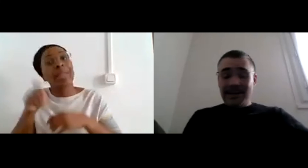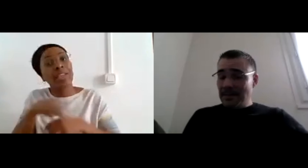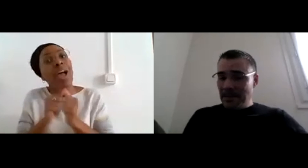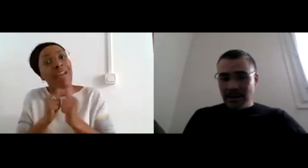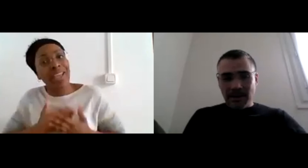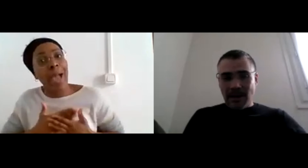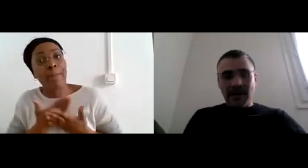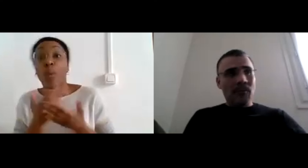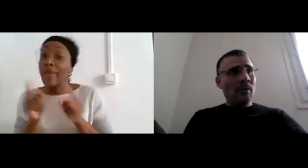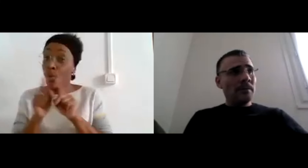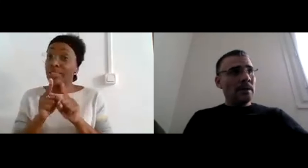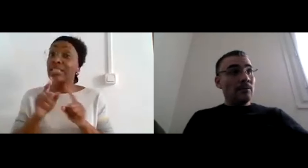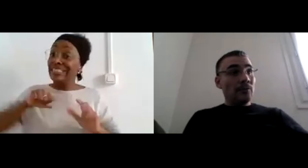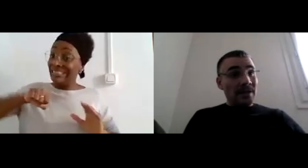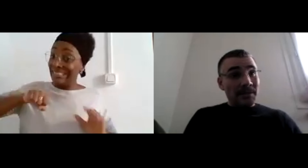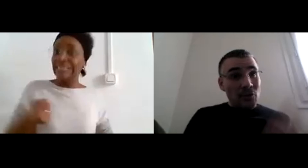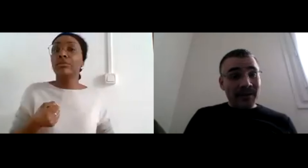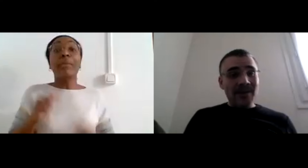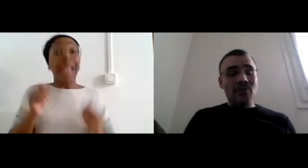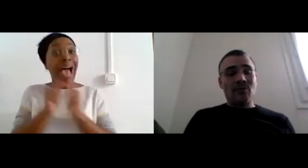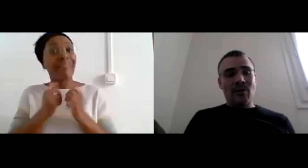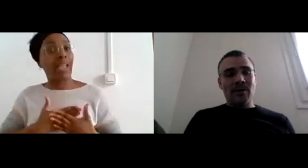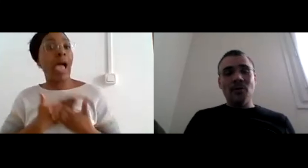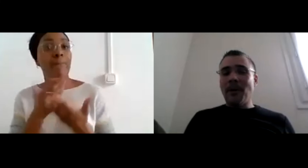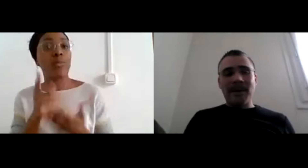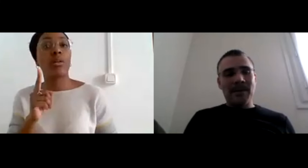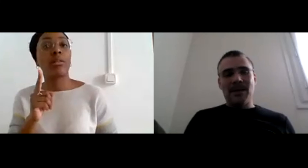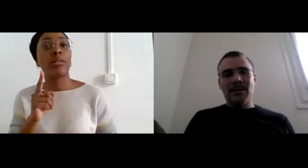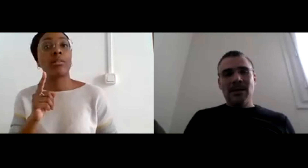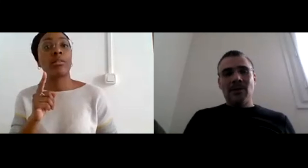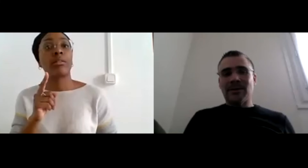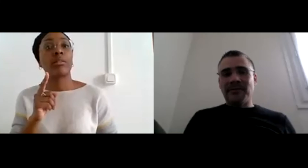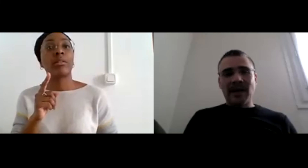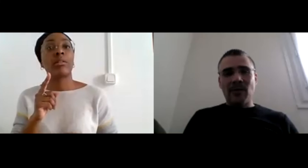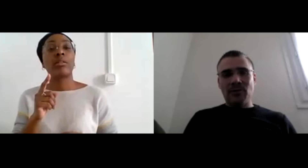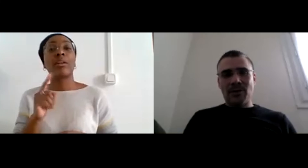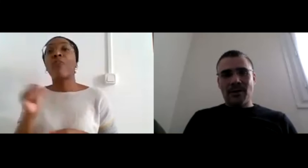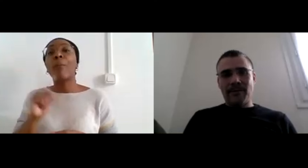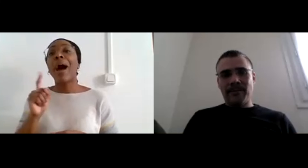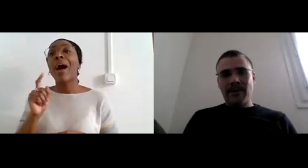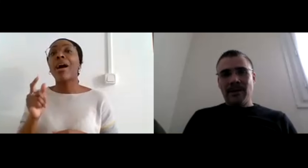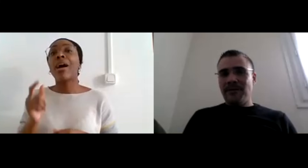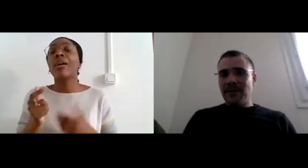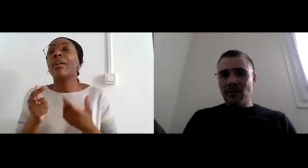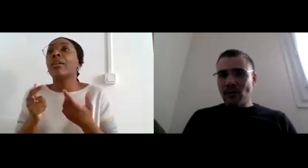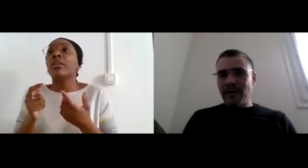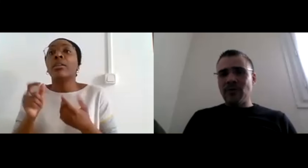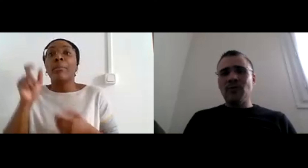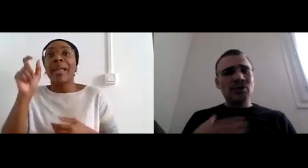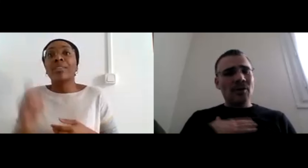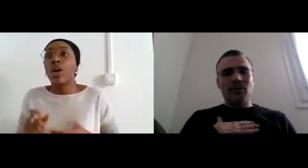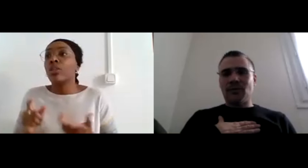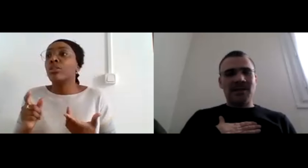eh bien, discipliner avec amour pour dire: «Eh bien, je veille sur toi». Ne prends pas mal quand un frère ou une sœur vient te trouver